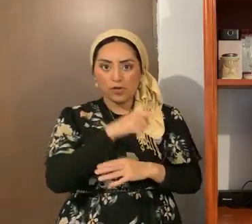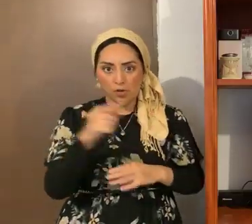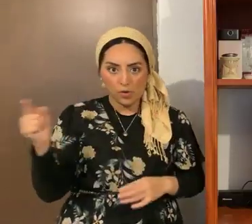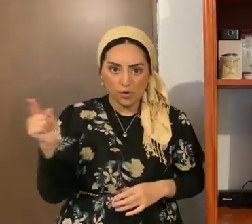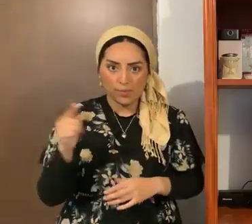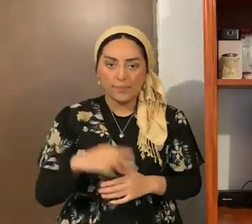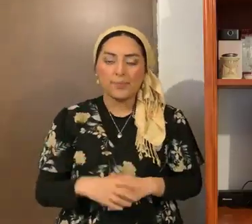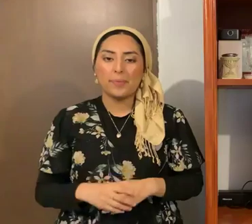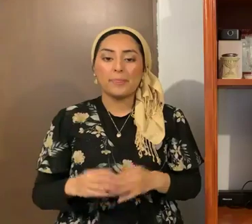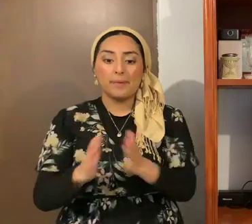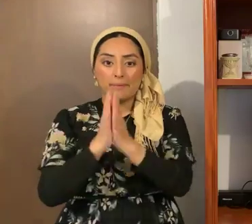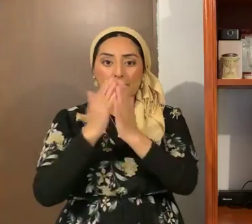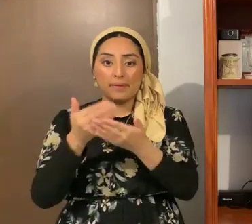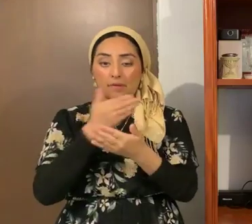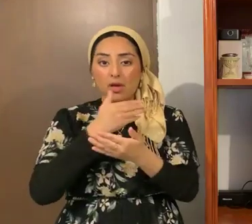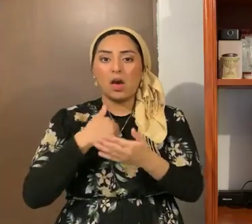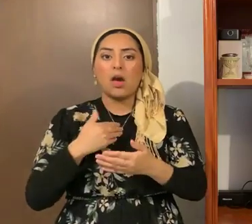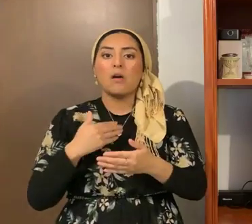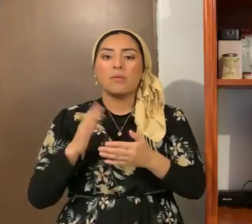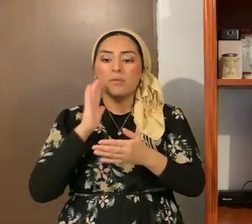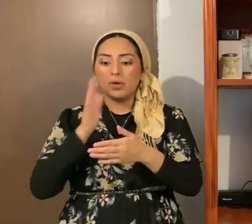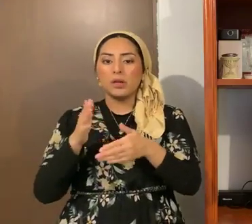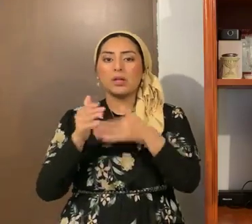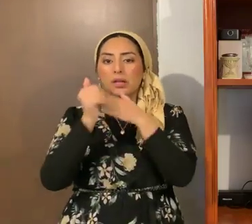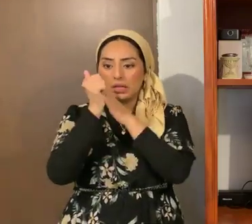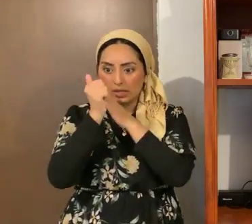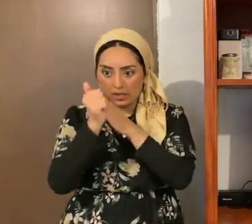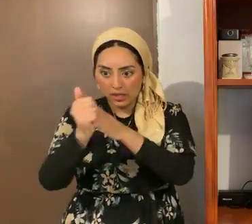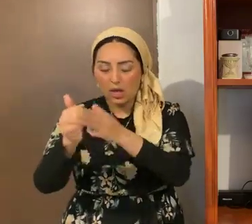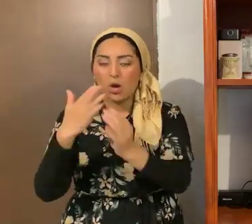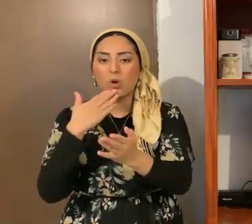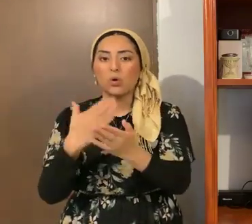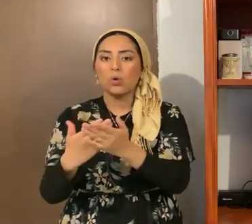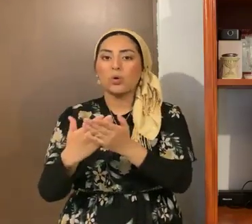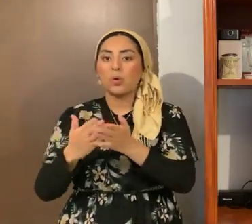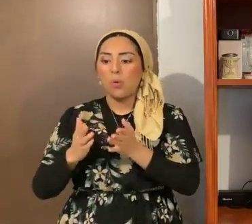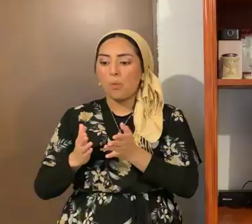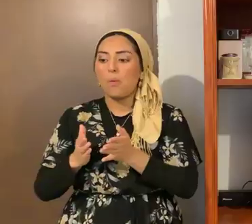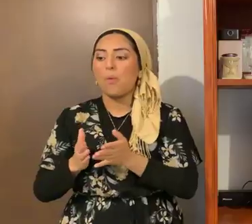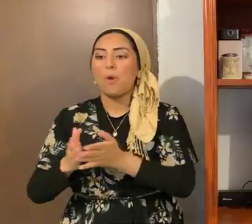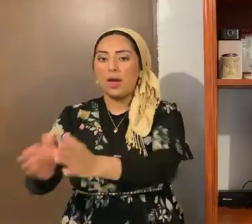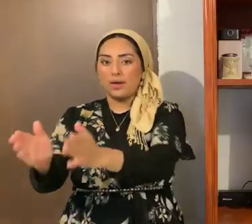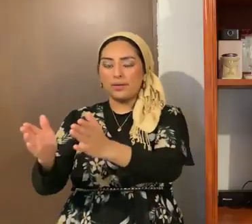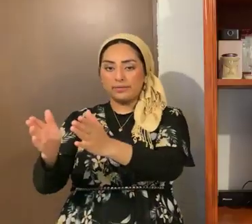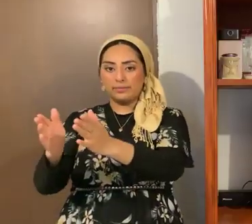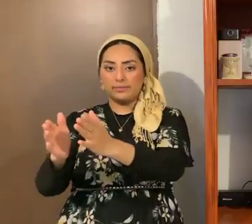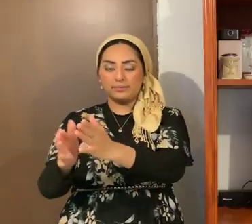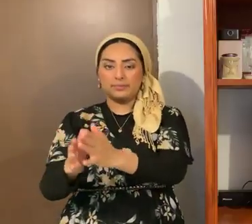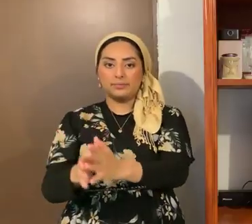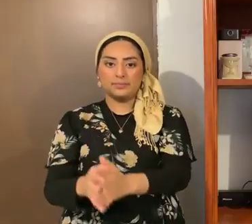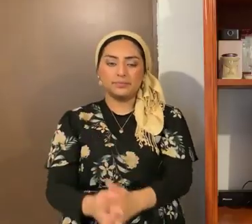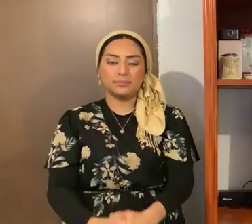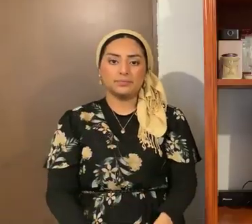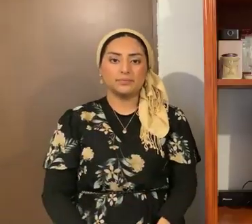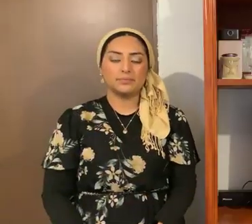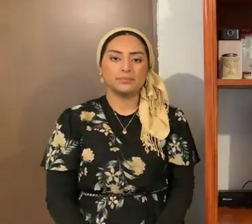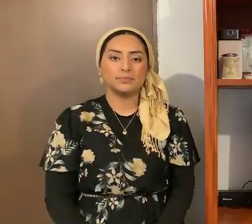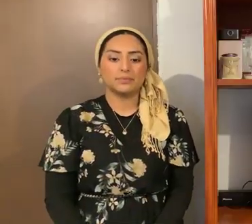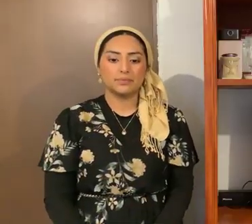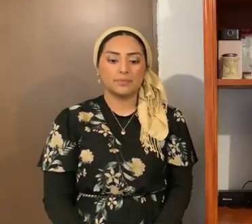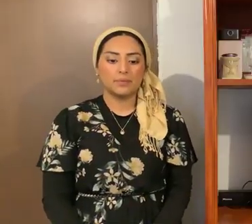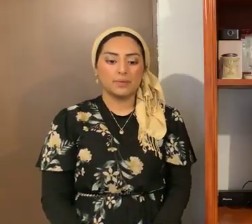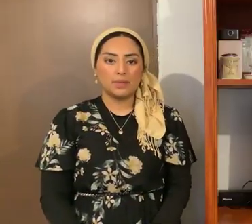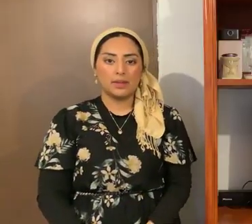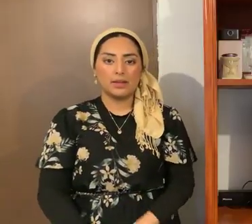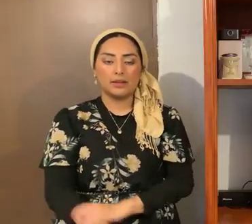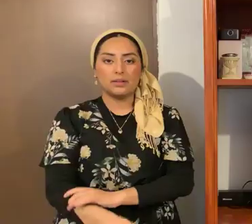Antes os instruiré en el camino bueno y recto. En pocas palabras le está diciendo, ustedes ya tienen rey. Él va a gobernar sobre ustedes,